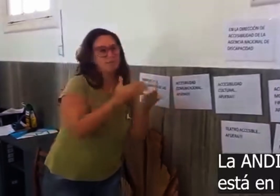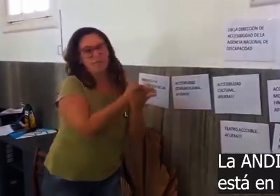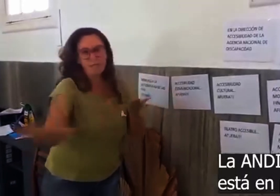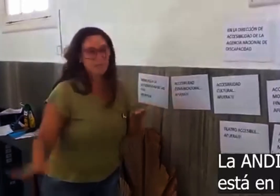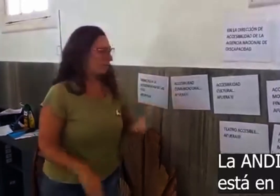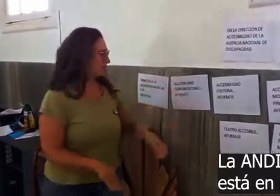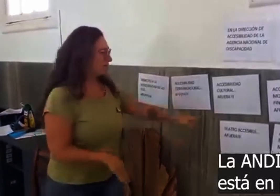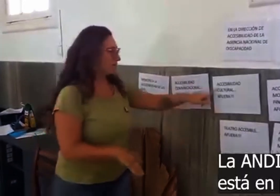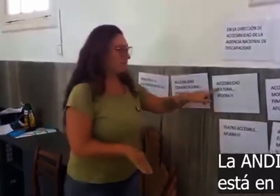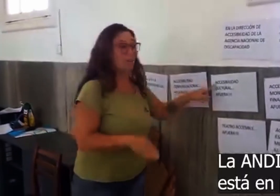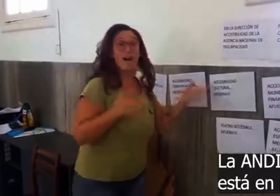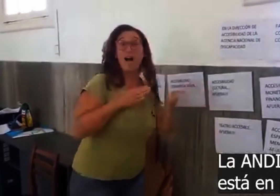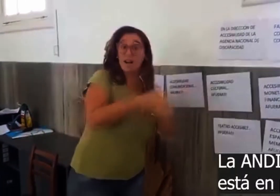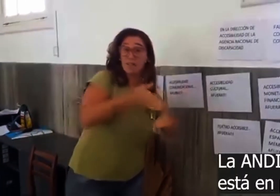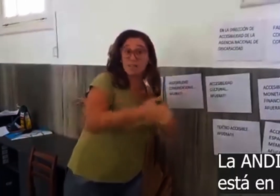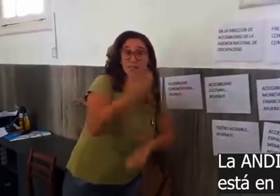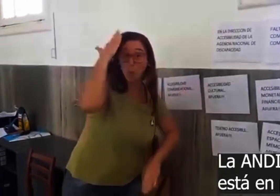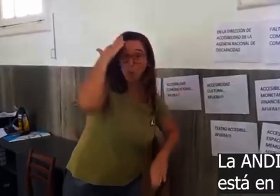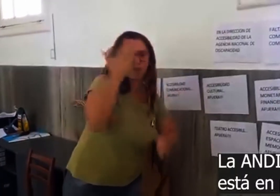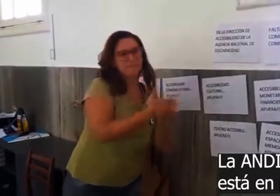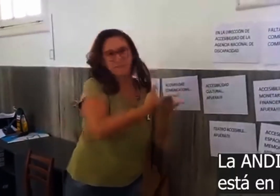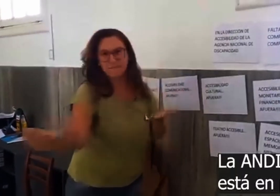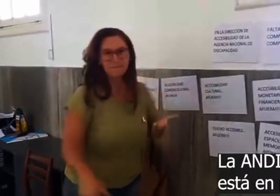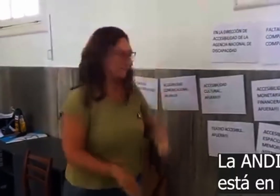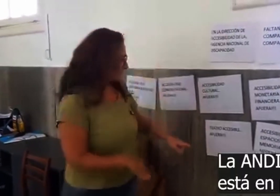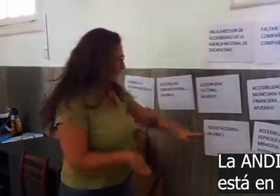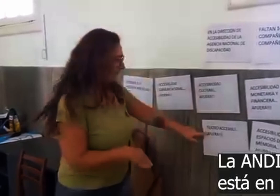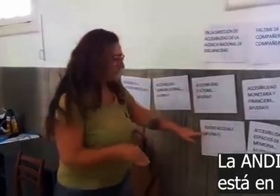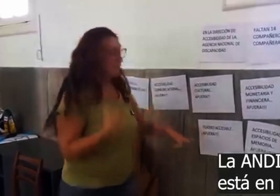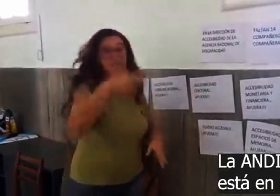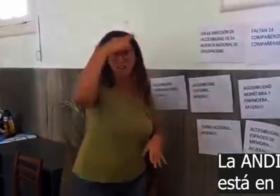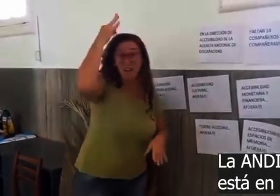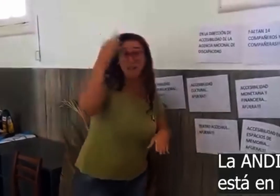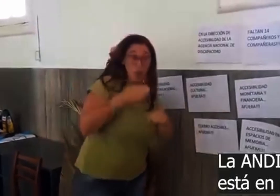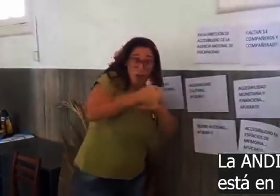afuera. Accesibilidad cultural, afuera. Teatro accesible, afuera.